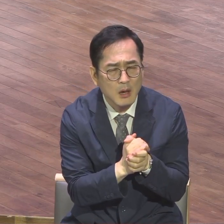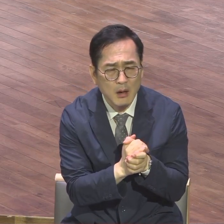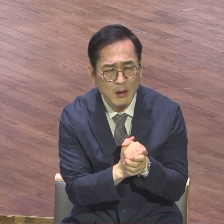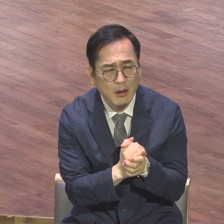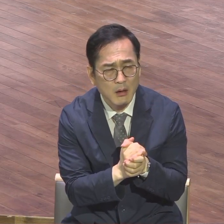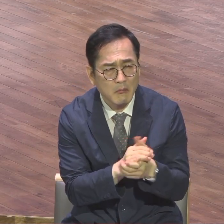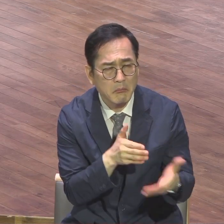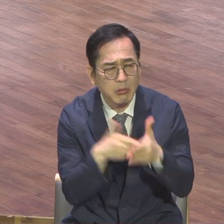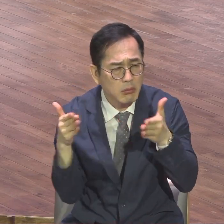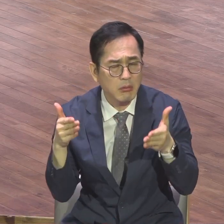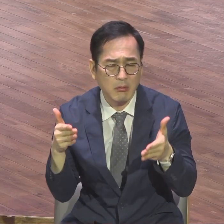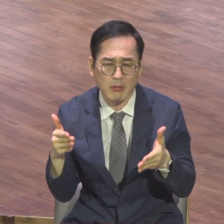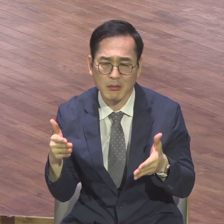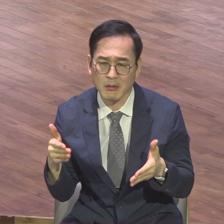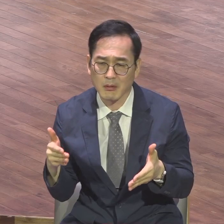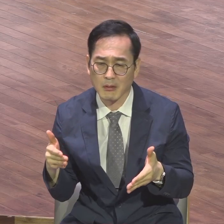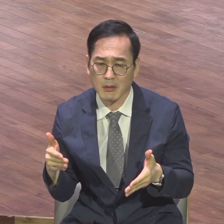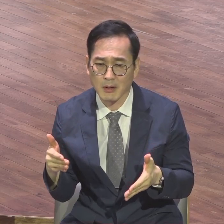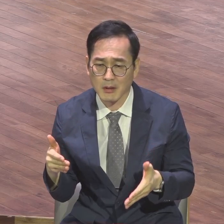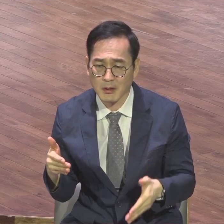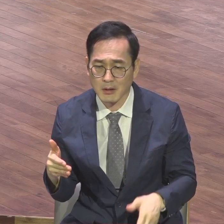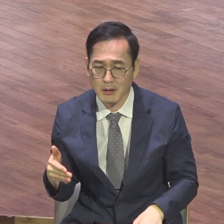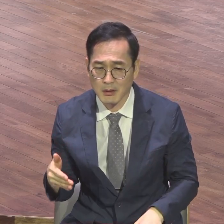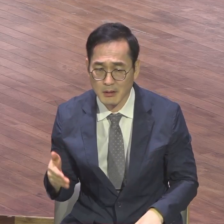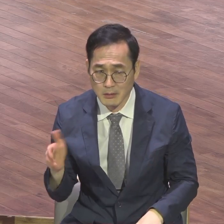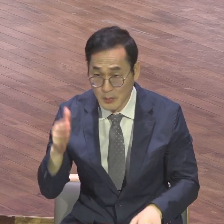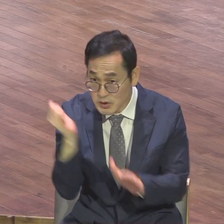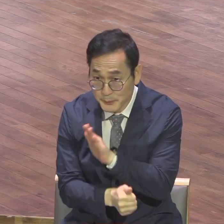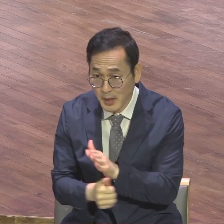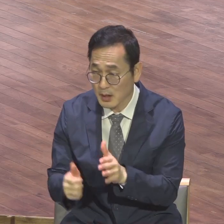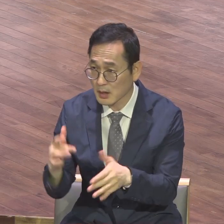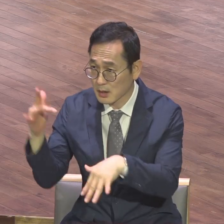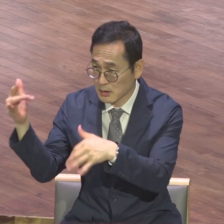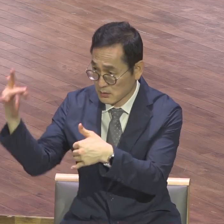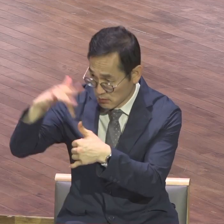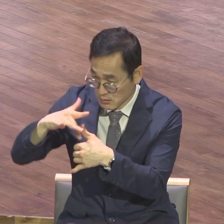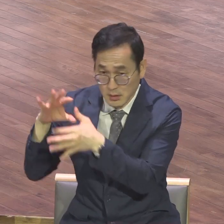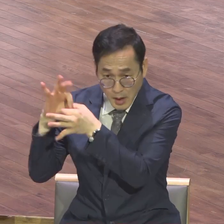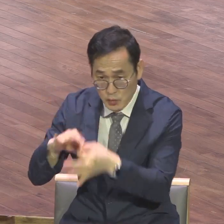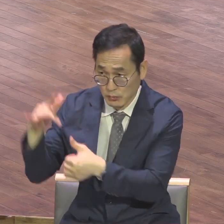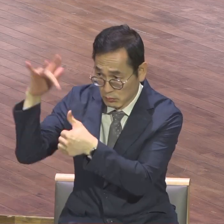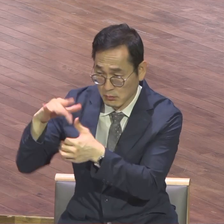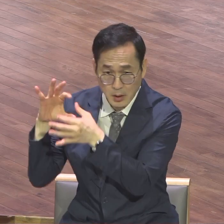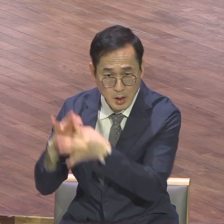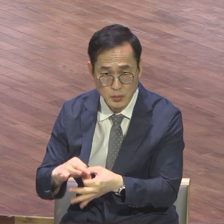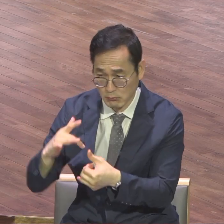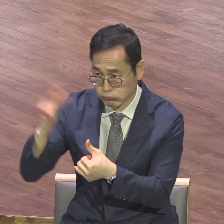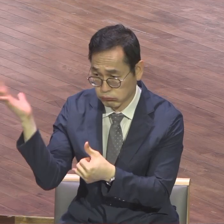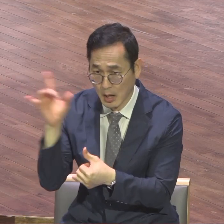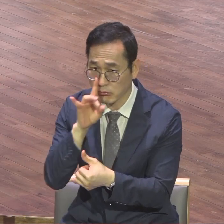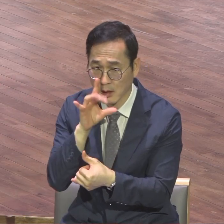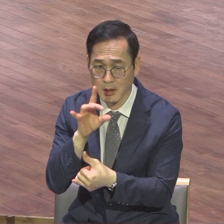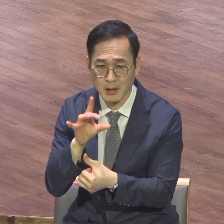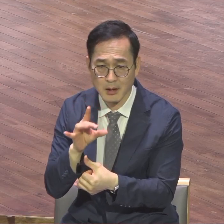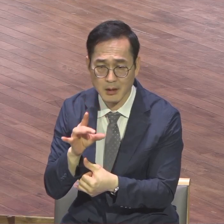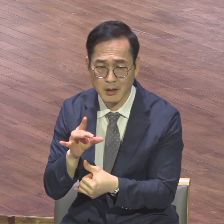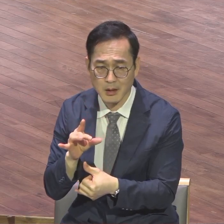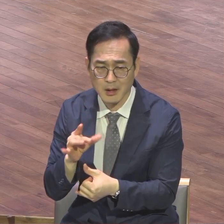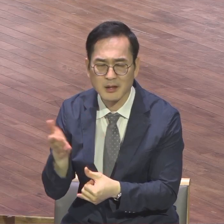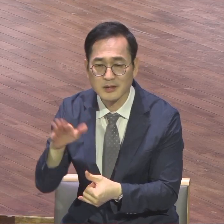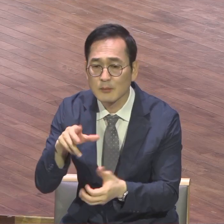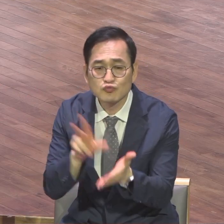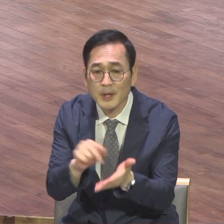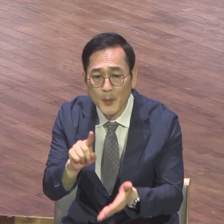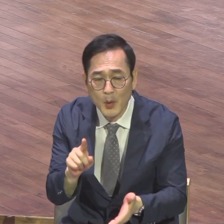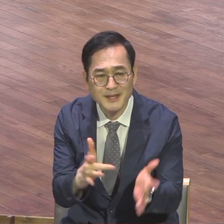예수님을 그리스도로 믿고, 아니 예수 그리스도를 영접을 정말 정확하게 했느냐 안 했냐 이게 중요한